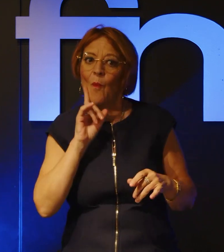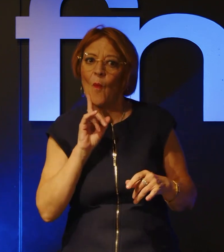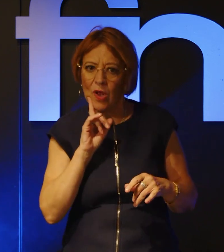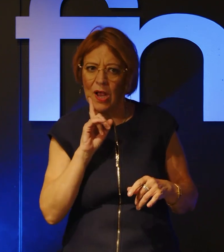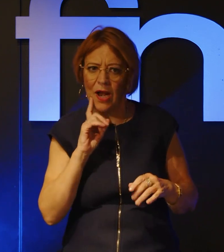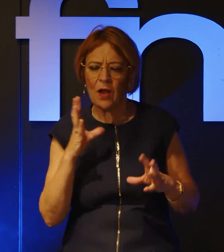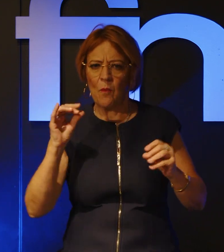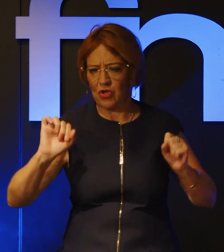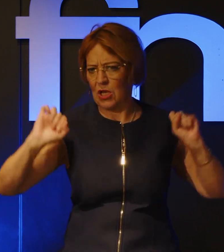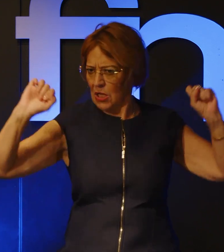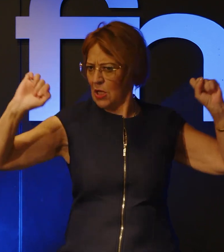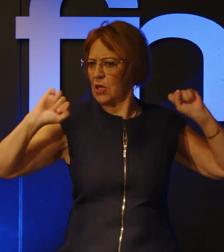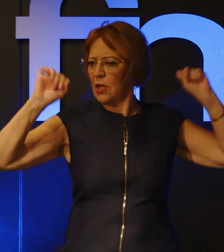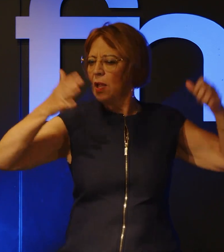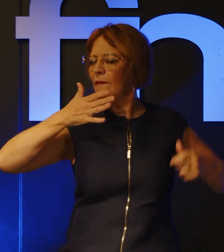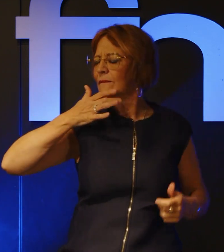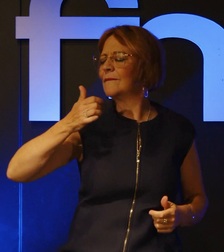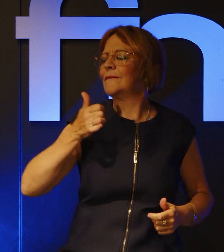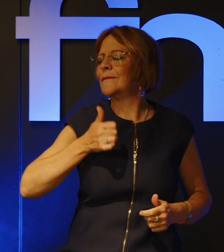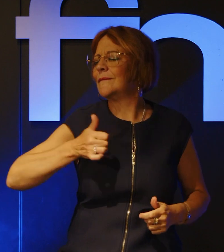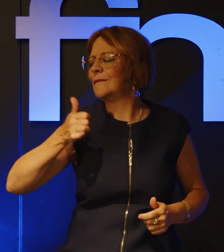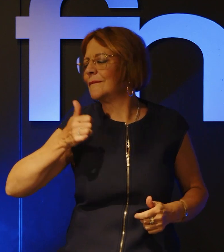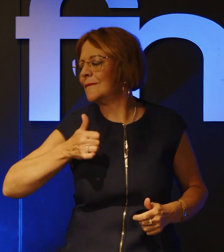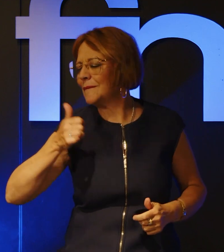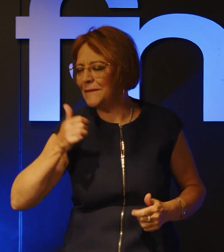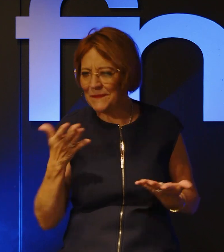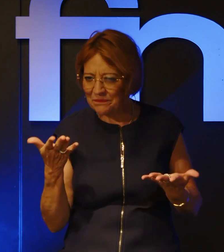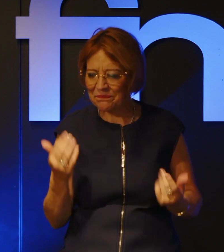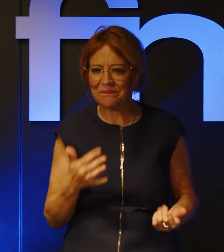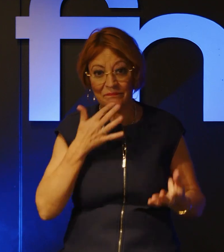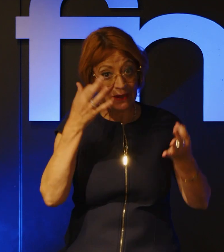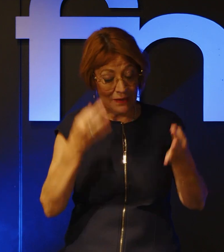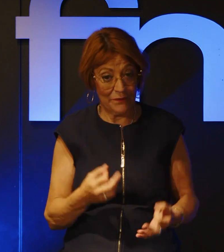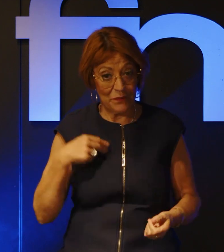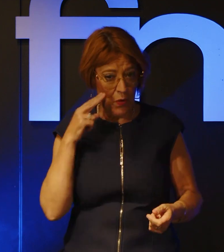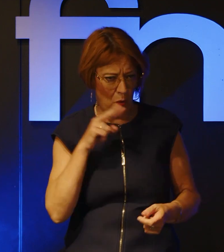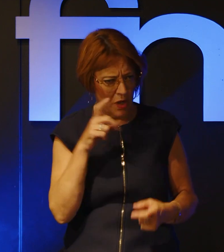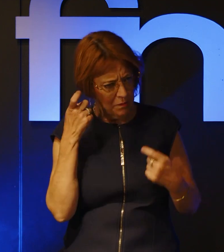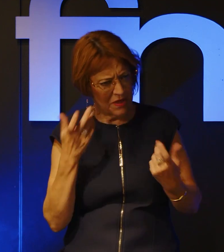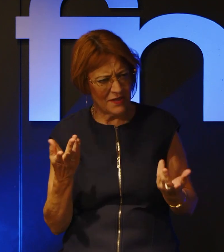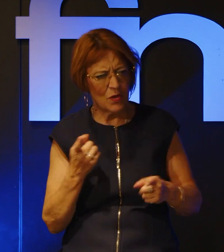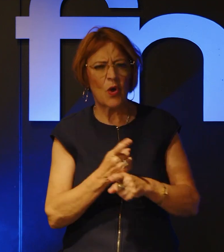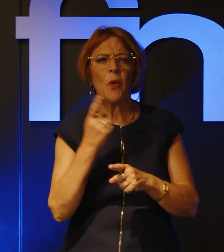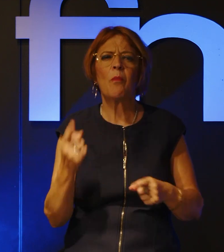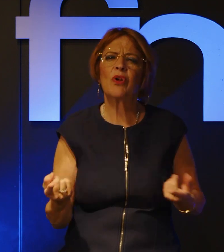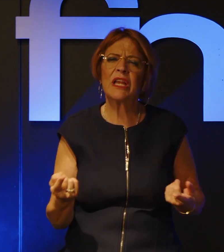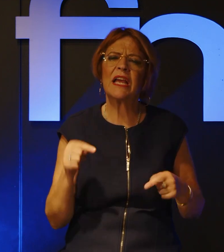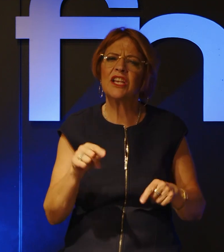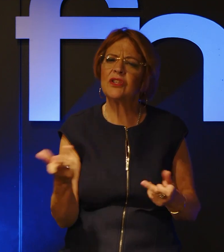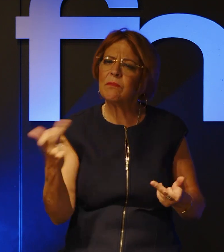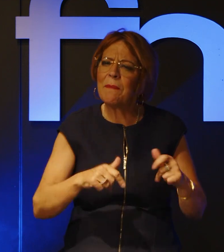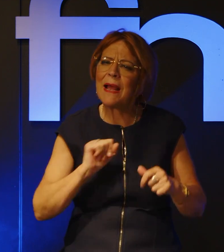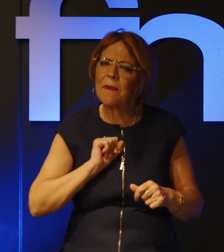muitas atletas lindas e efetivamente eu olha e pensa assim mas porque é que isto me